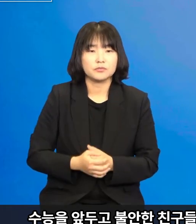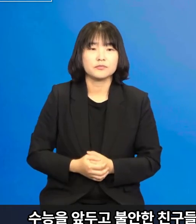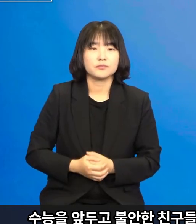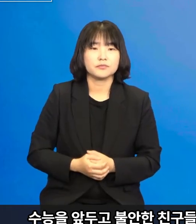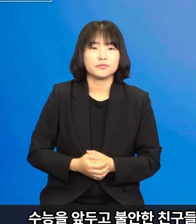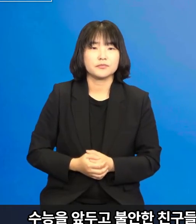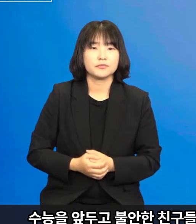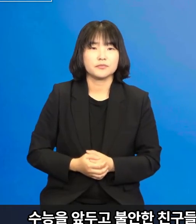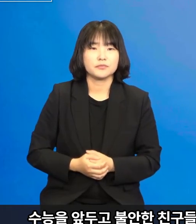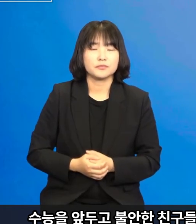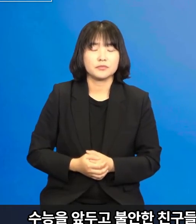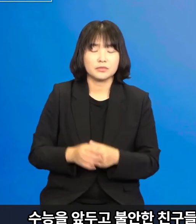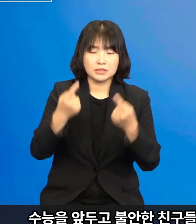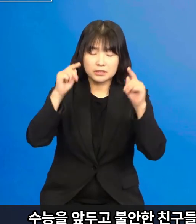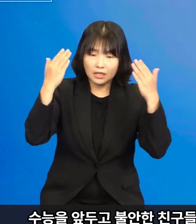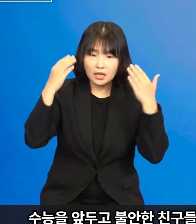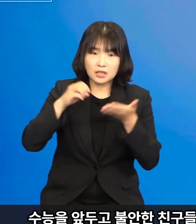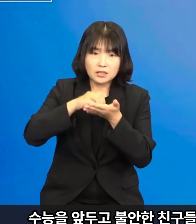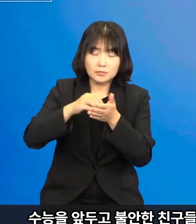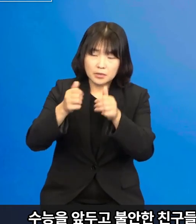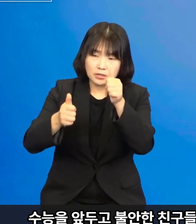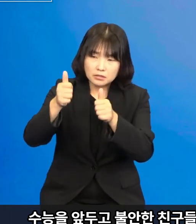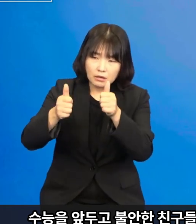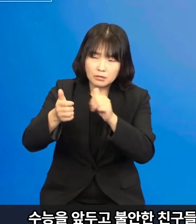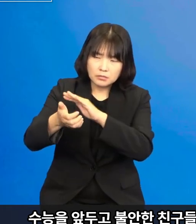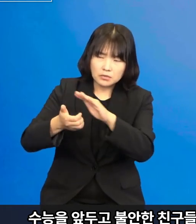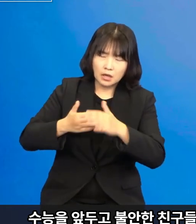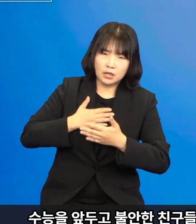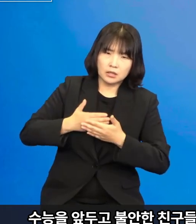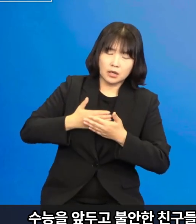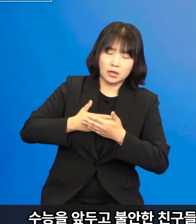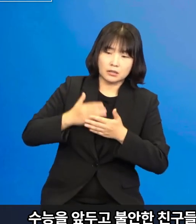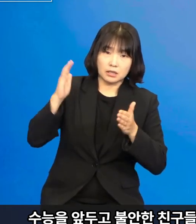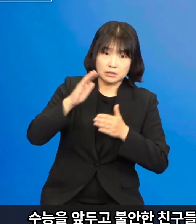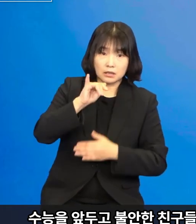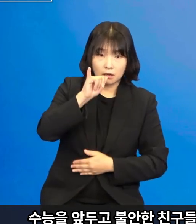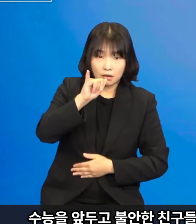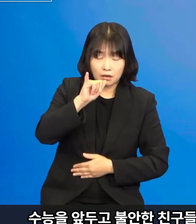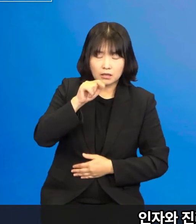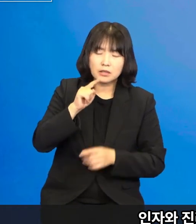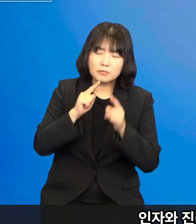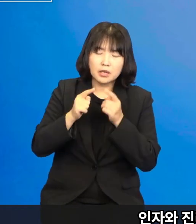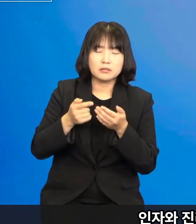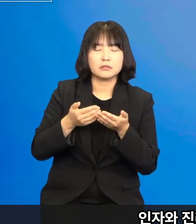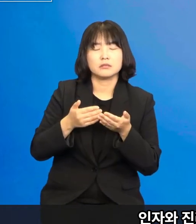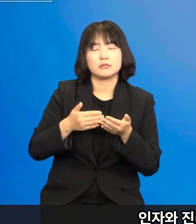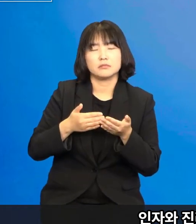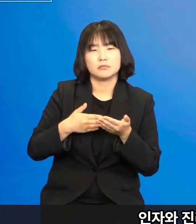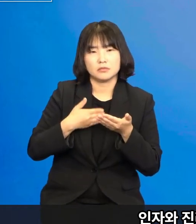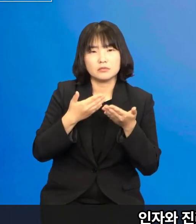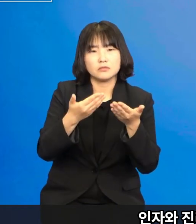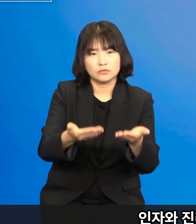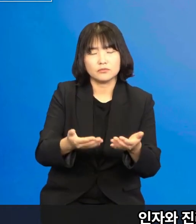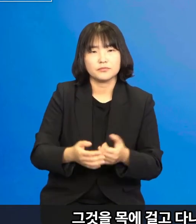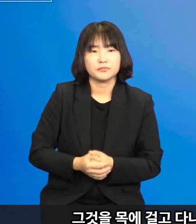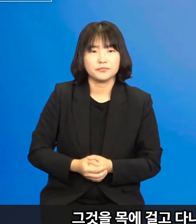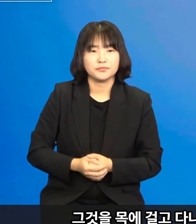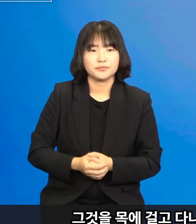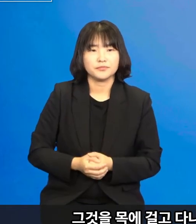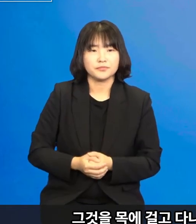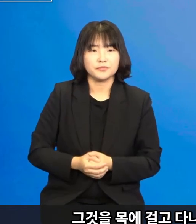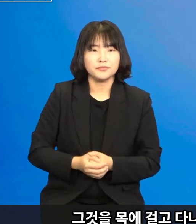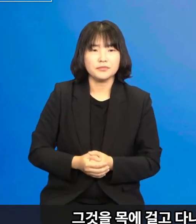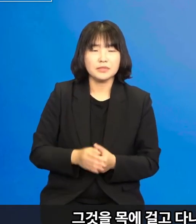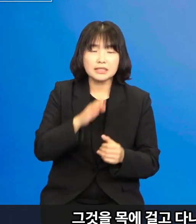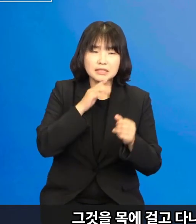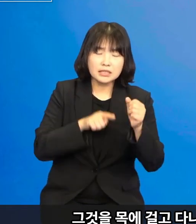수능을 앞두고 불안한 친구들이 있습니까? 이 말씀을 들려주십시오. 인자와 진리를 저버리지 말고 그것을